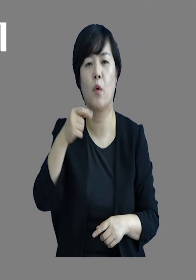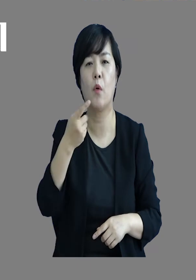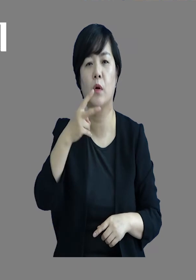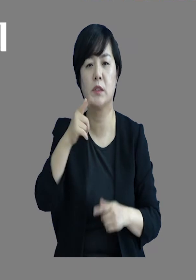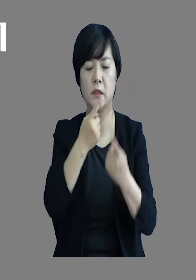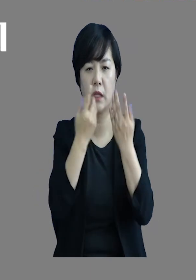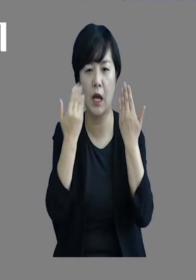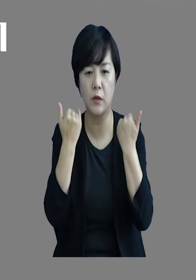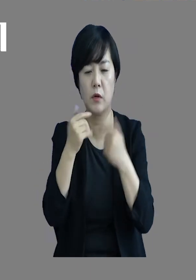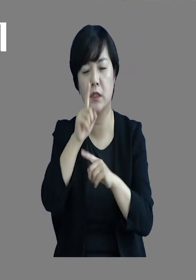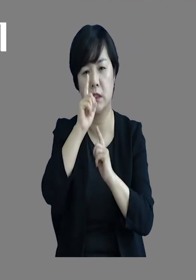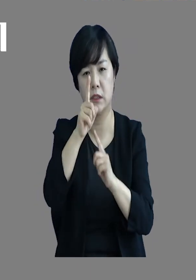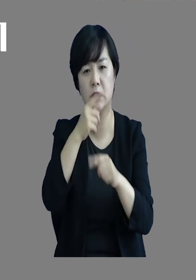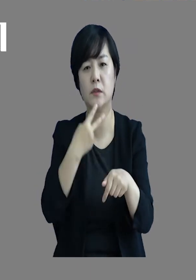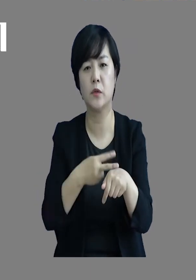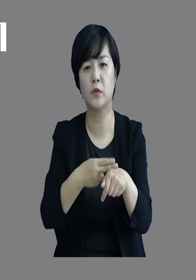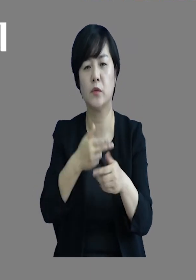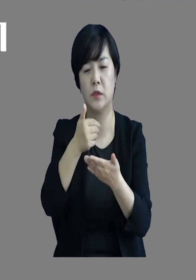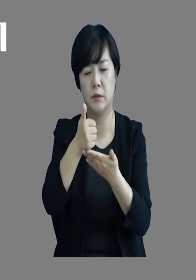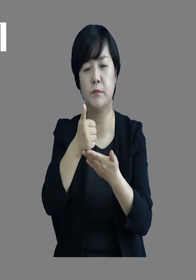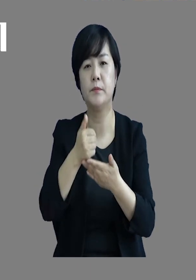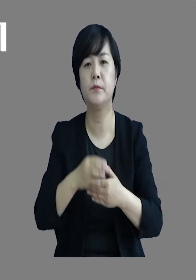고신대학교 이비인후과 이환호 교수입니다.